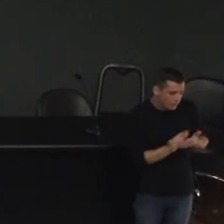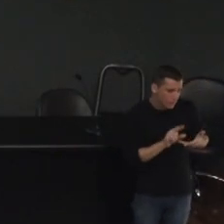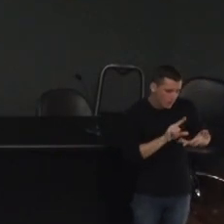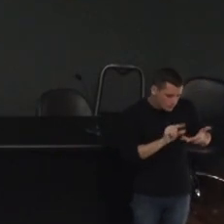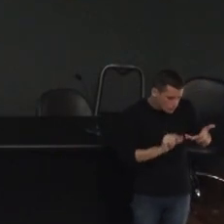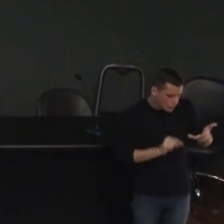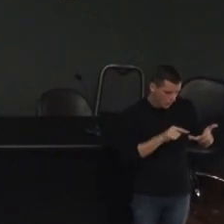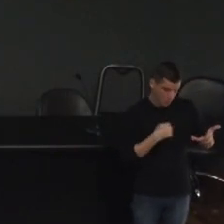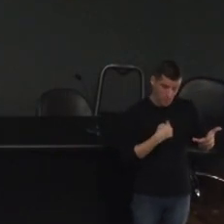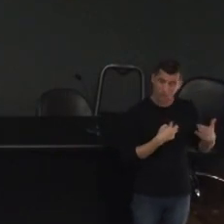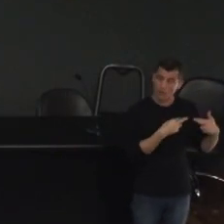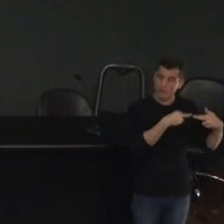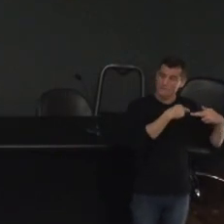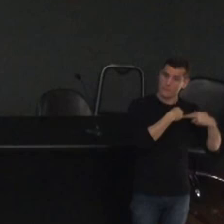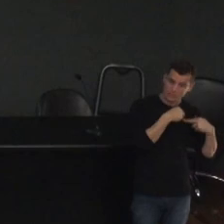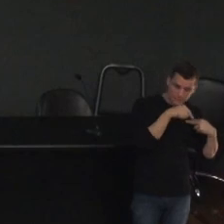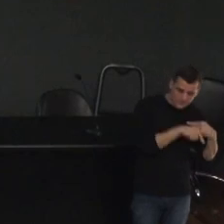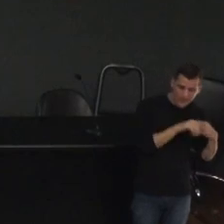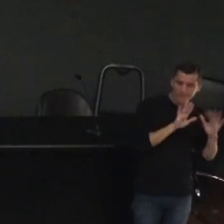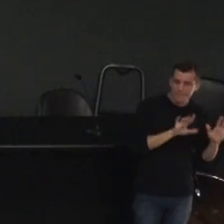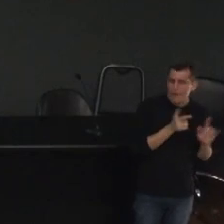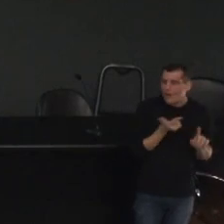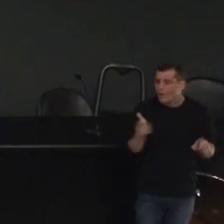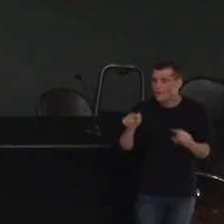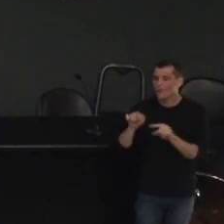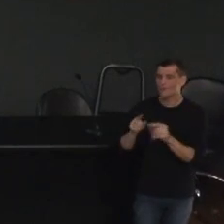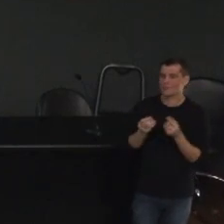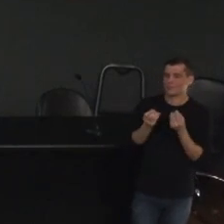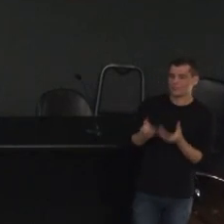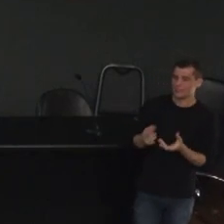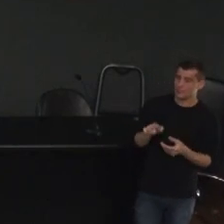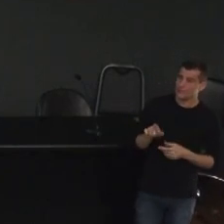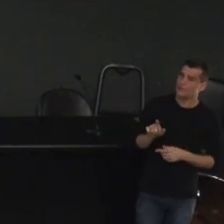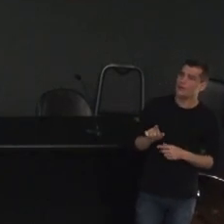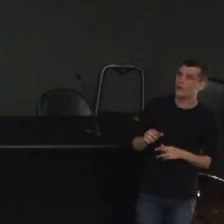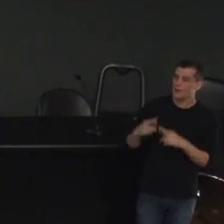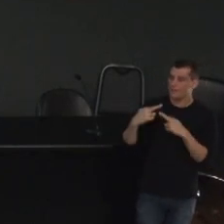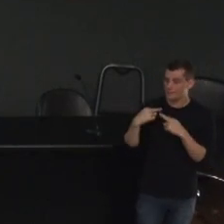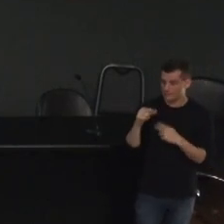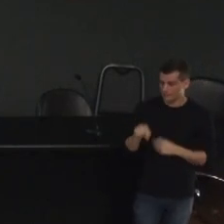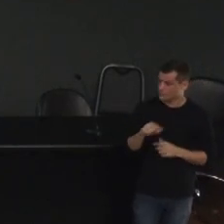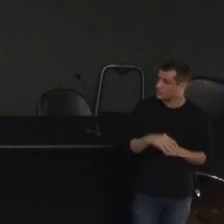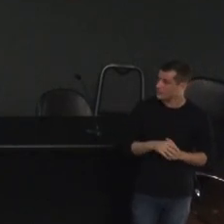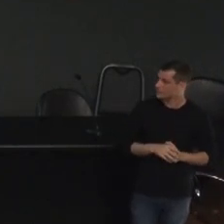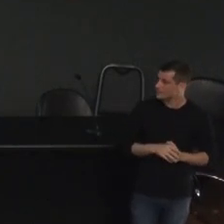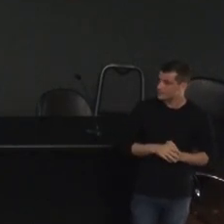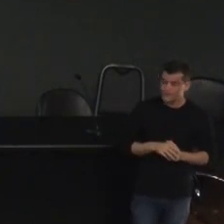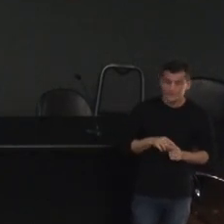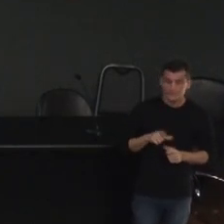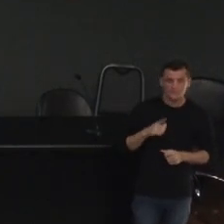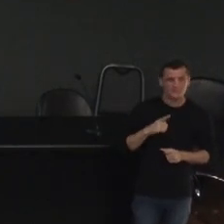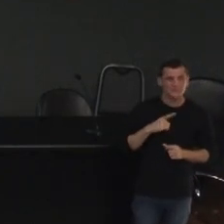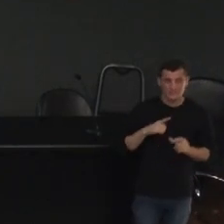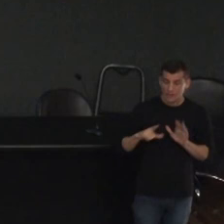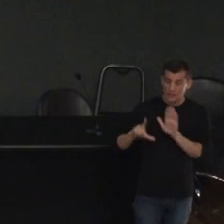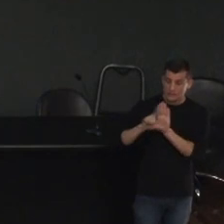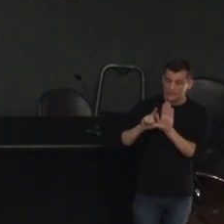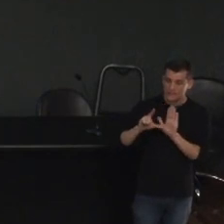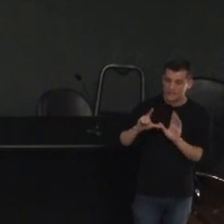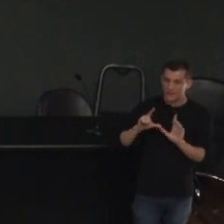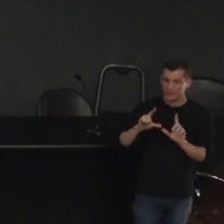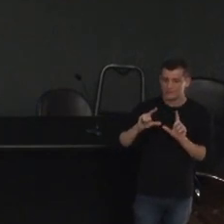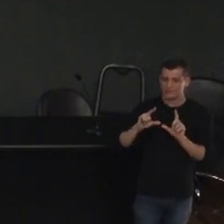tua letra morta no contrato porque a própria lei lá no artigo 42 Deixa claro